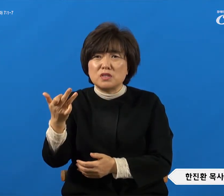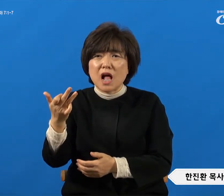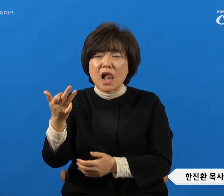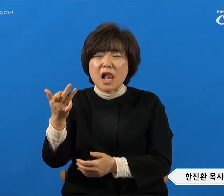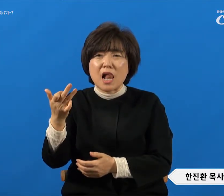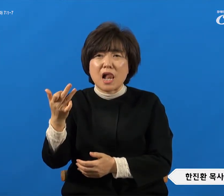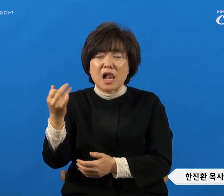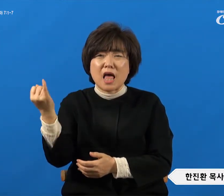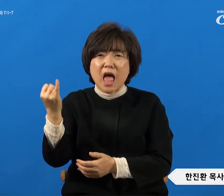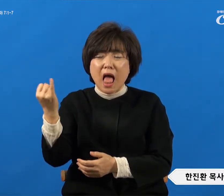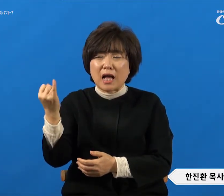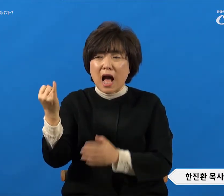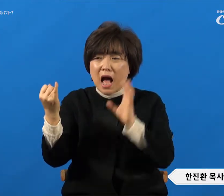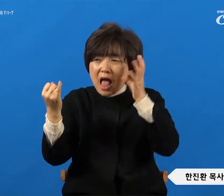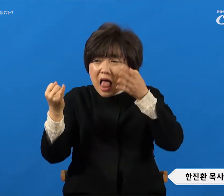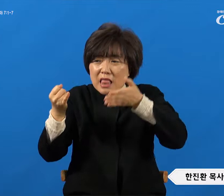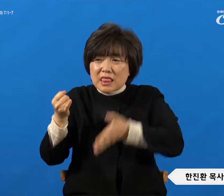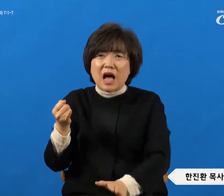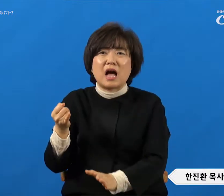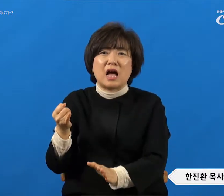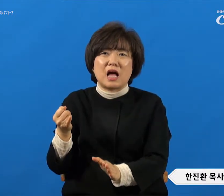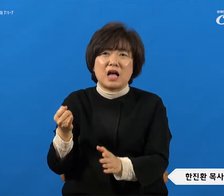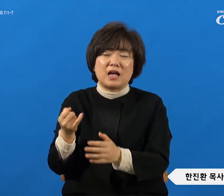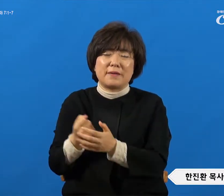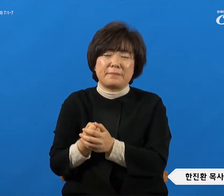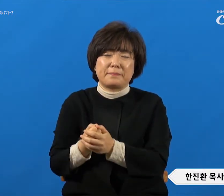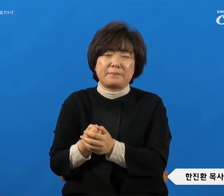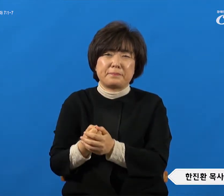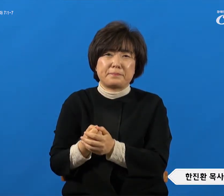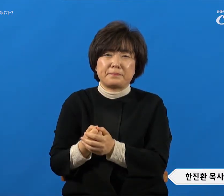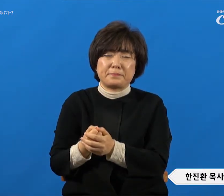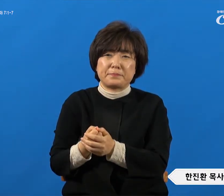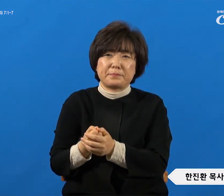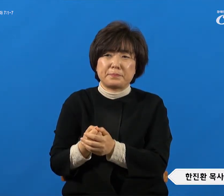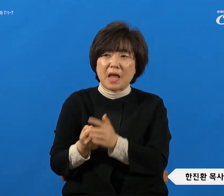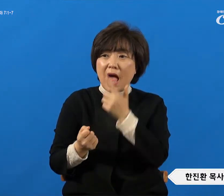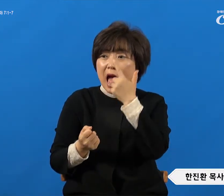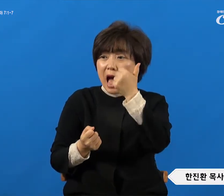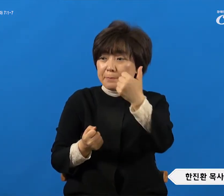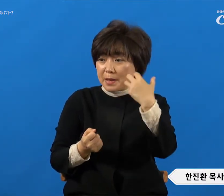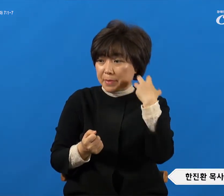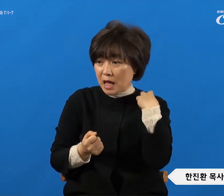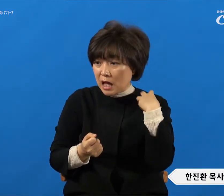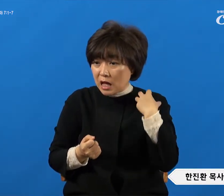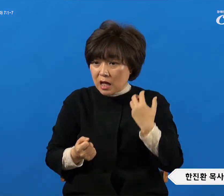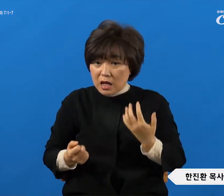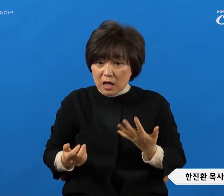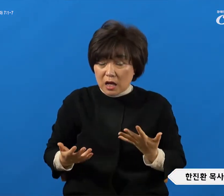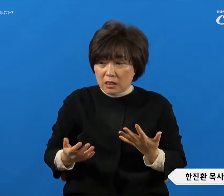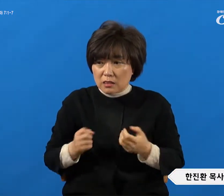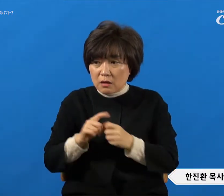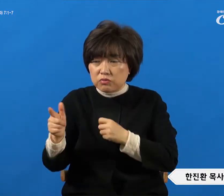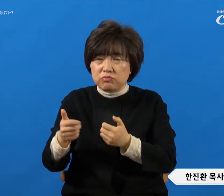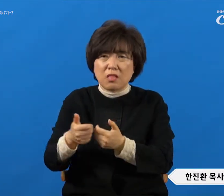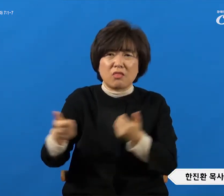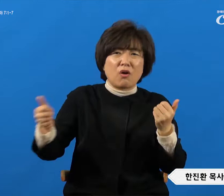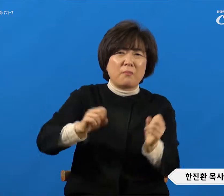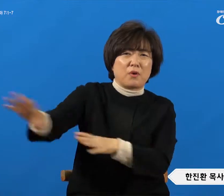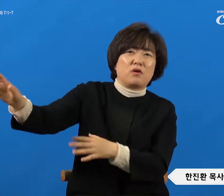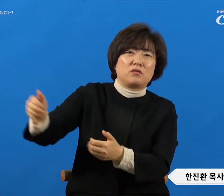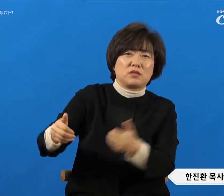되는 애가 애를 낳는 것과 같습니다. 아빠 노릇을 해야 되는 남자애들은 그러면 대개 다